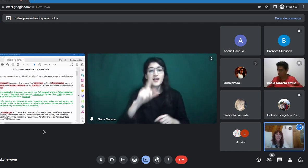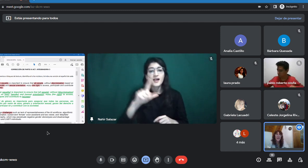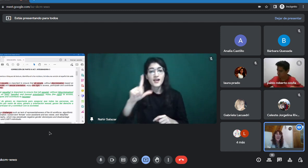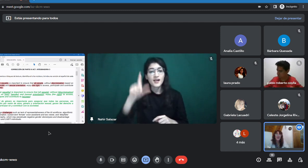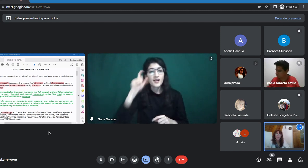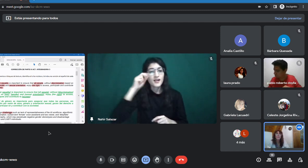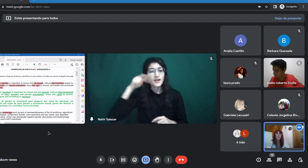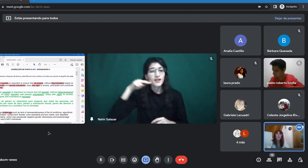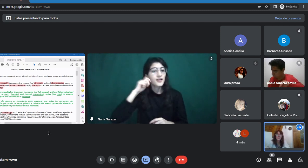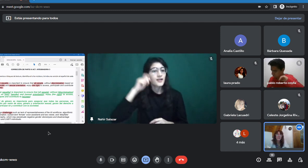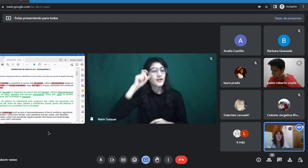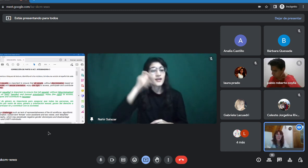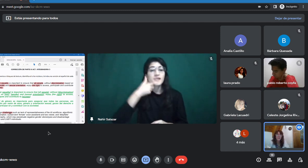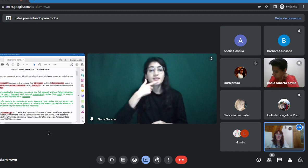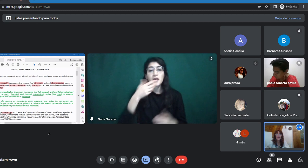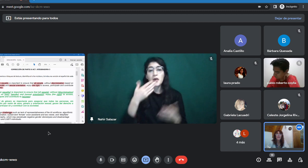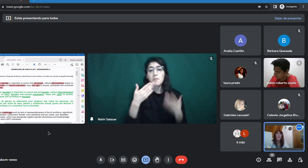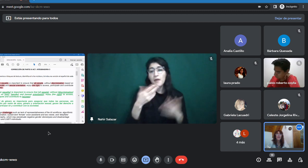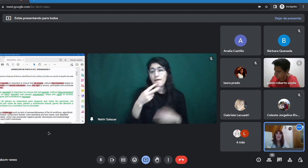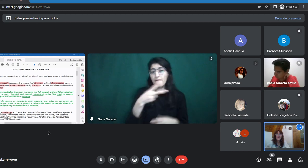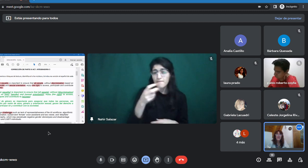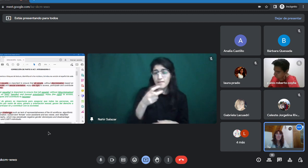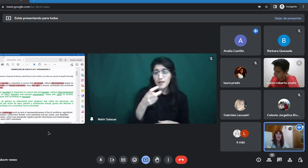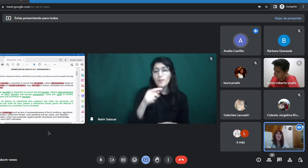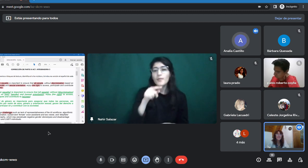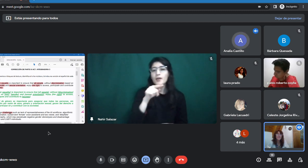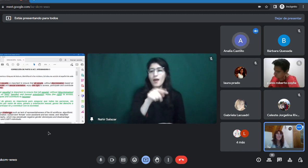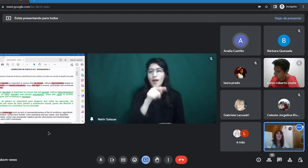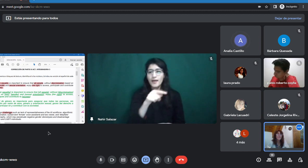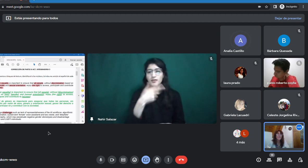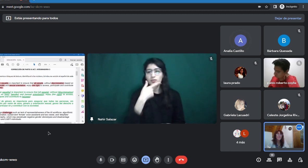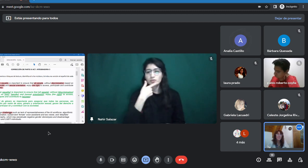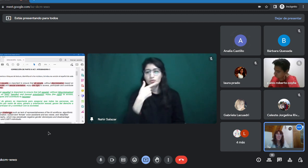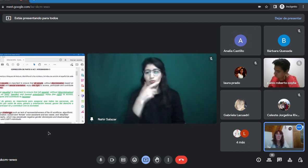está como sustantivo. ¿Qué más?